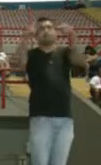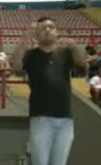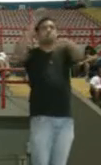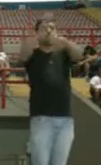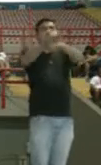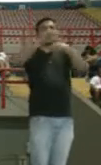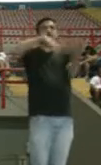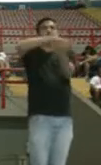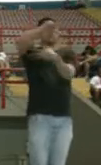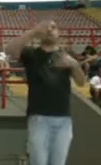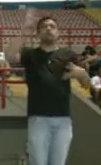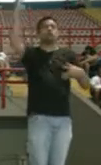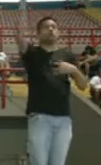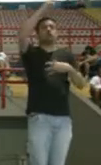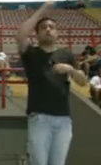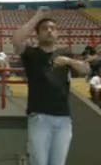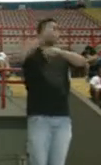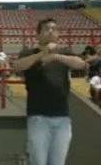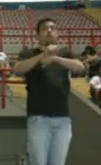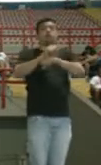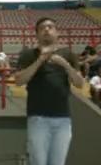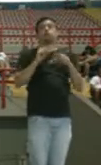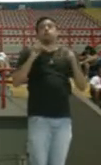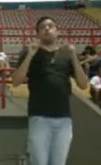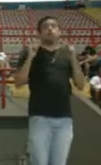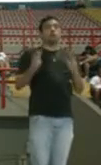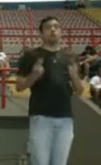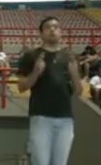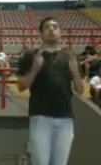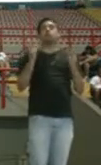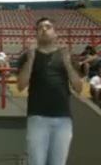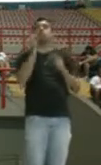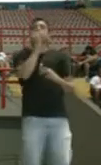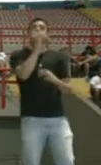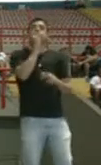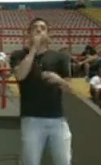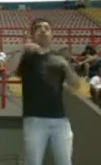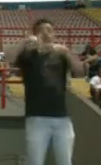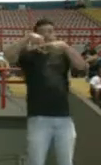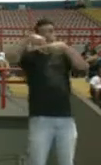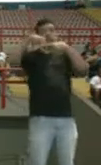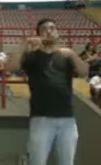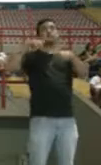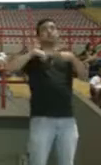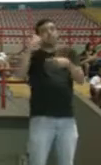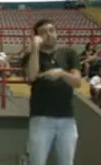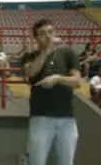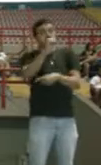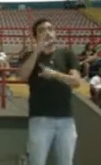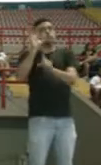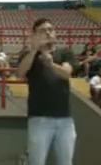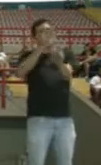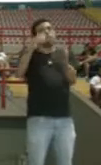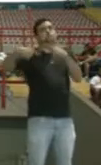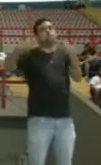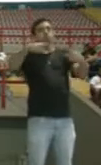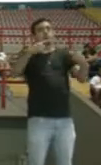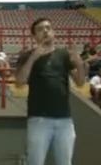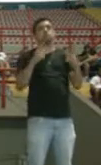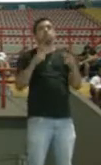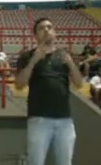trabalho, uma greve generalizada. Ou, se a gente pudesse, o anarquismo defende o terrorismo